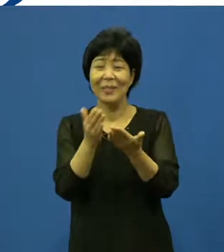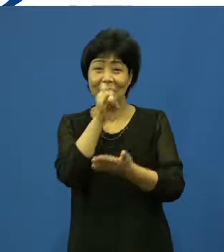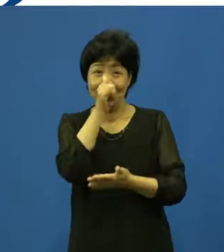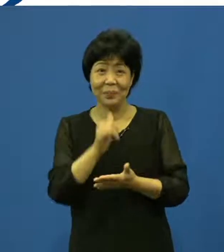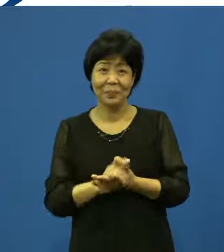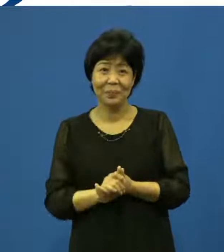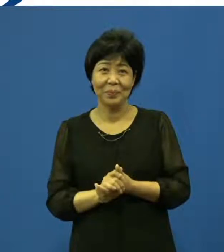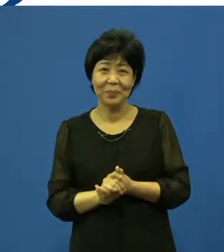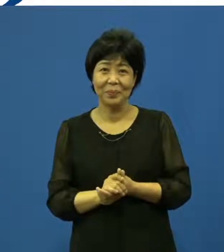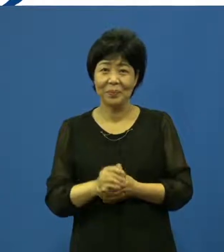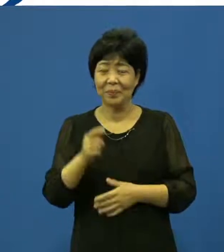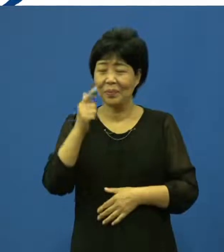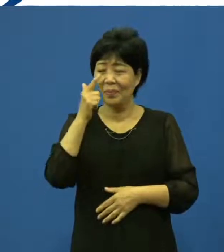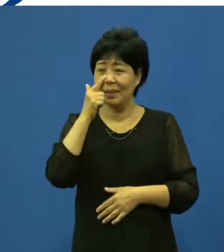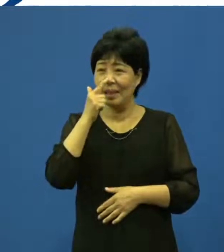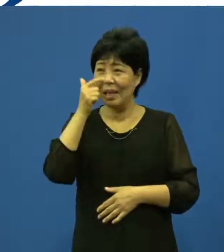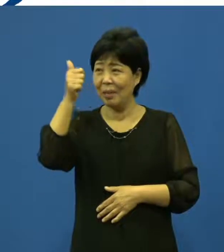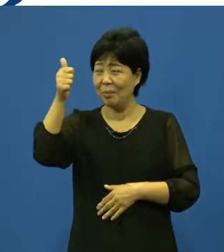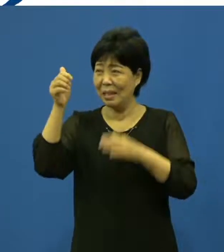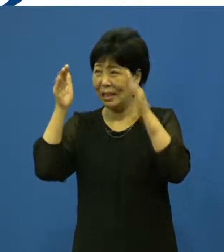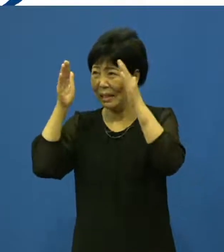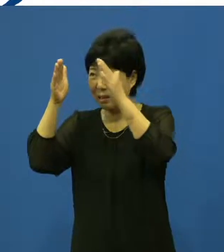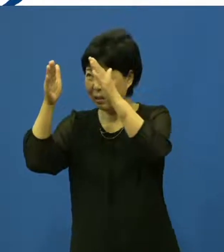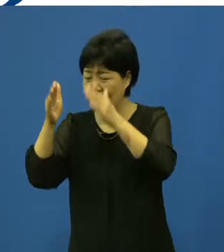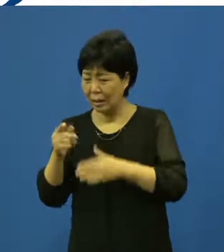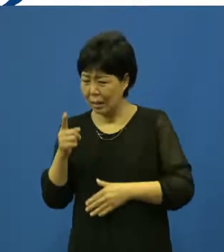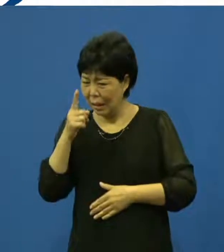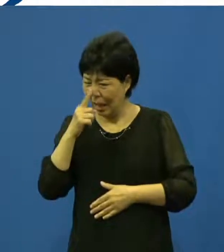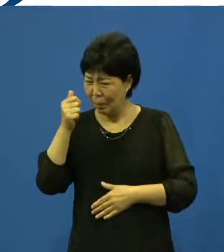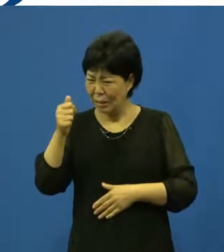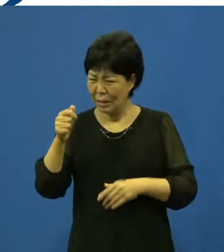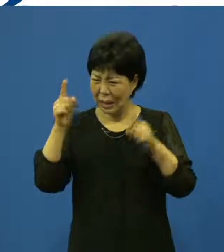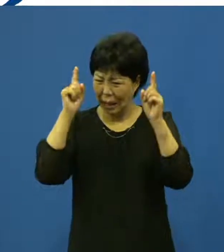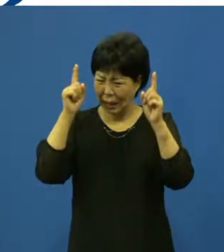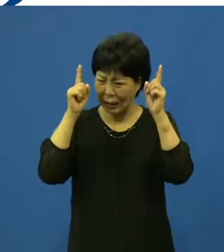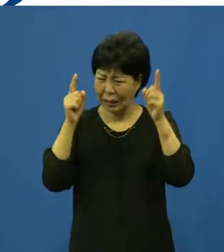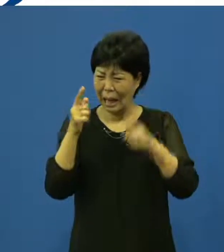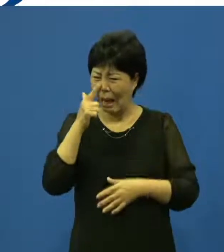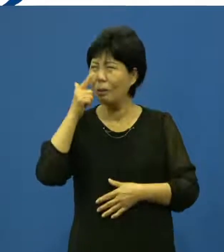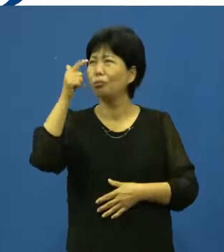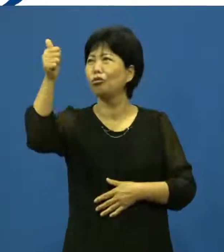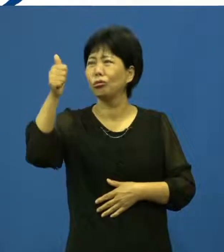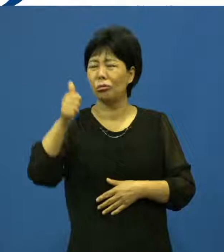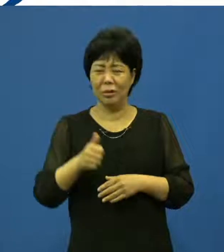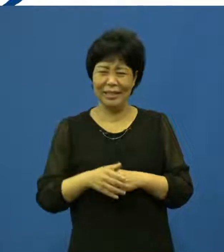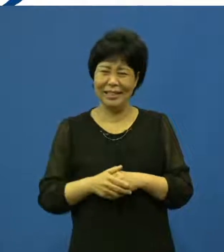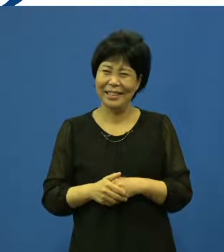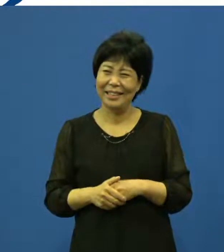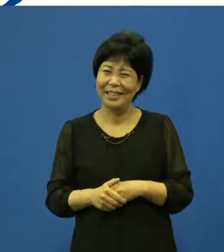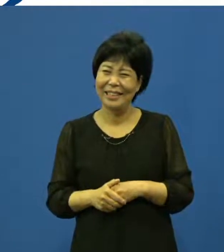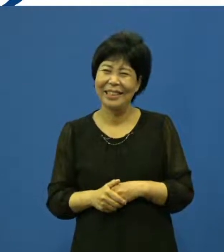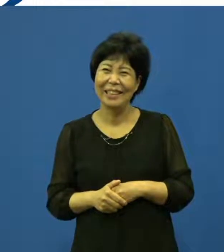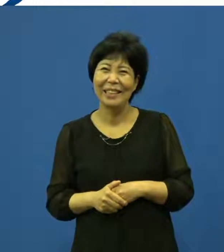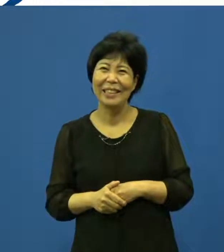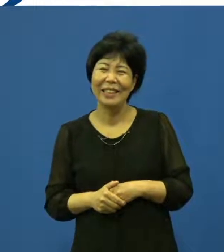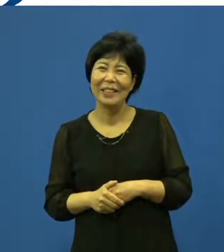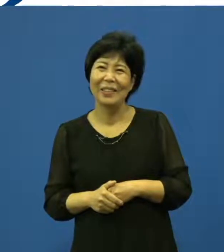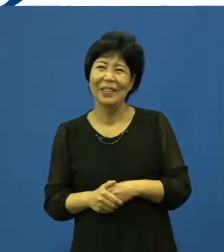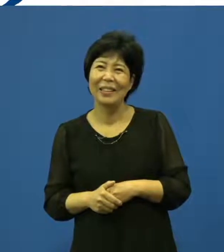아버지에게 초점을 맞췄는데 아버지가 탕부라는 거예요. 이 탕자가 뭐예요? 허랑방탕한 게 탕자잖아요. 탕부가